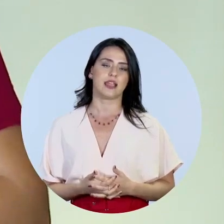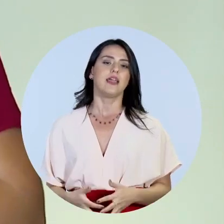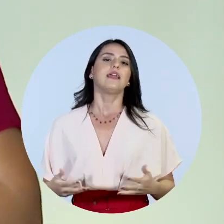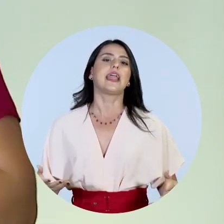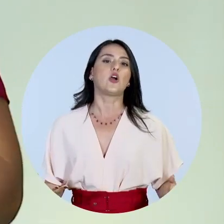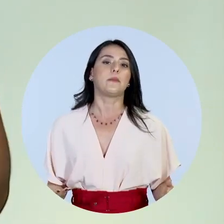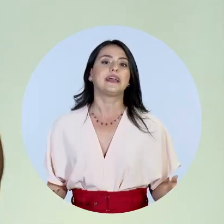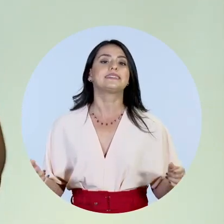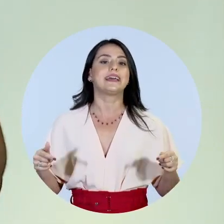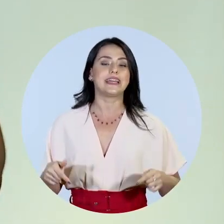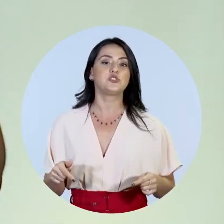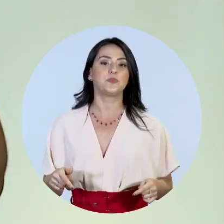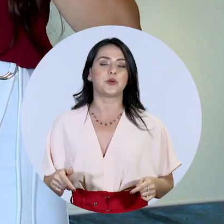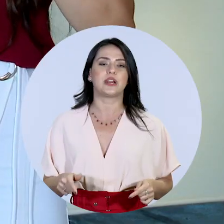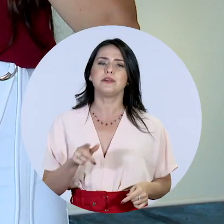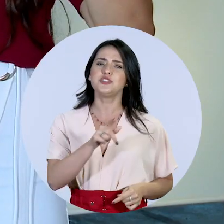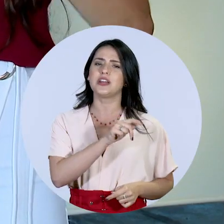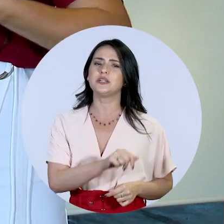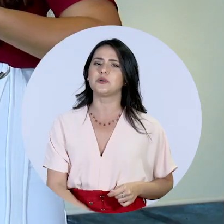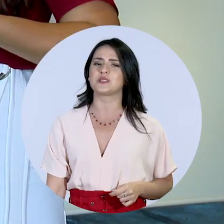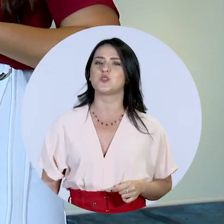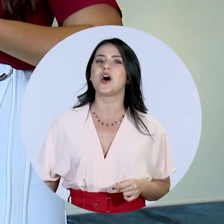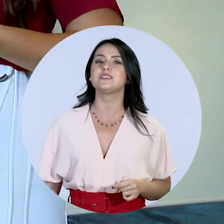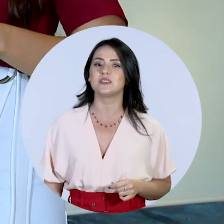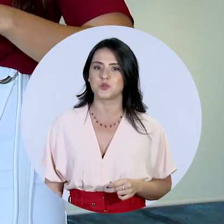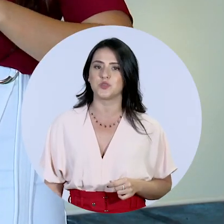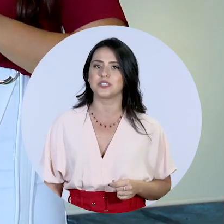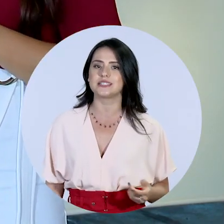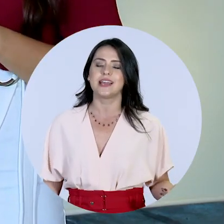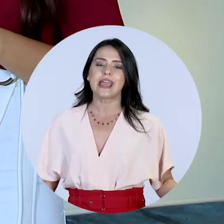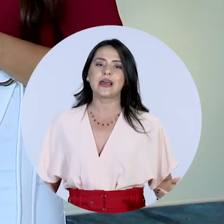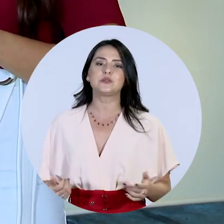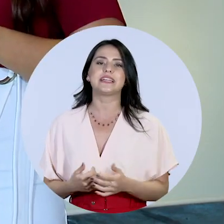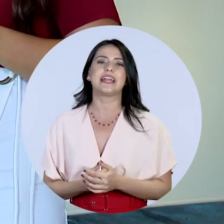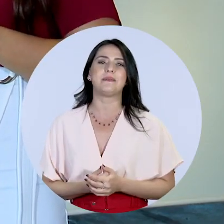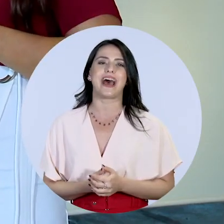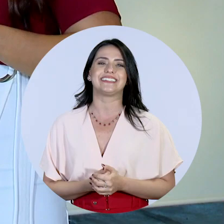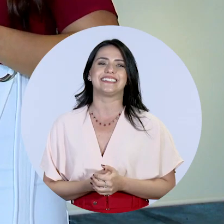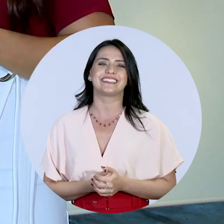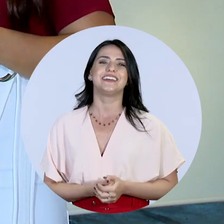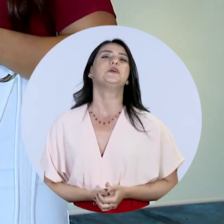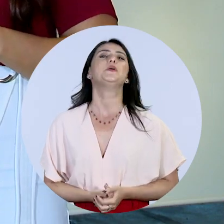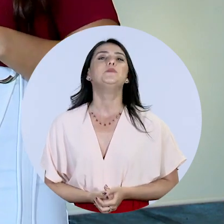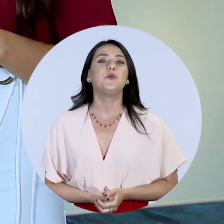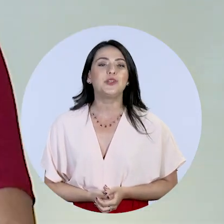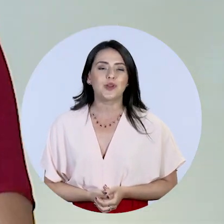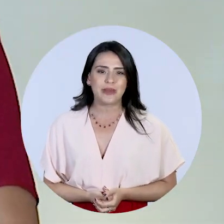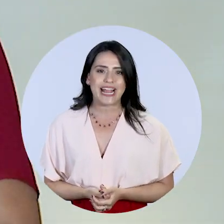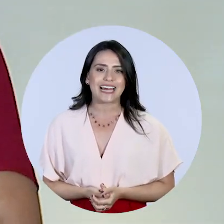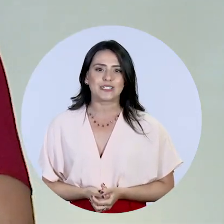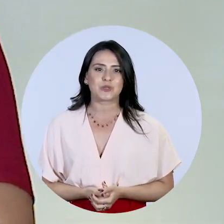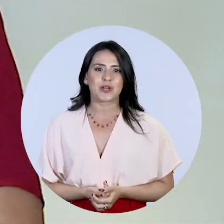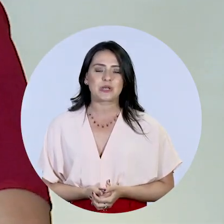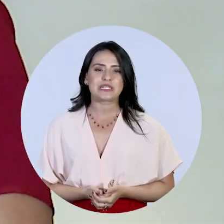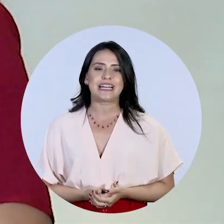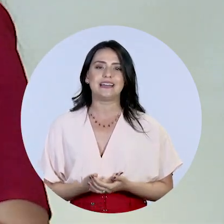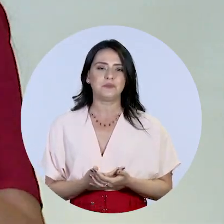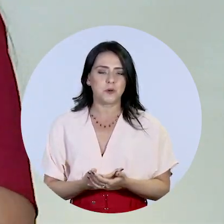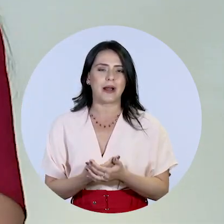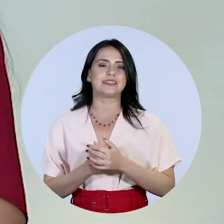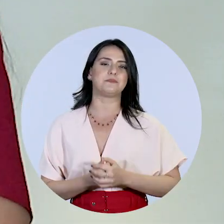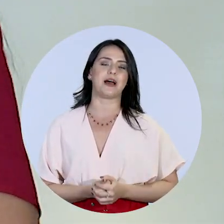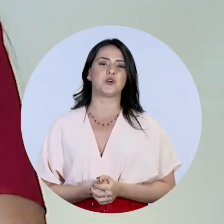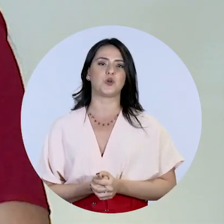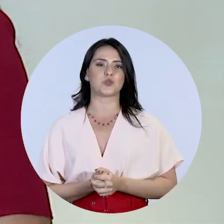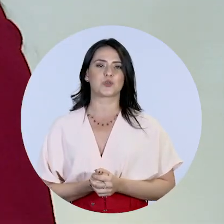surdez. Quem começa este programa tirando as nossas dúvidas é Luciana Marques. Muito obrigada, doutora Luciana,